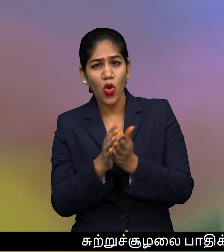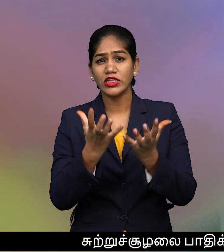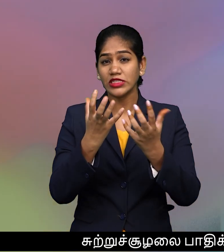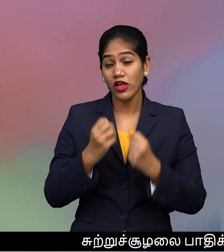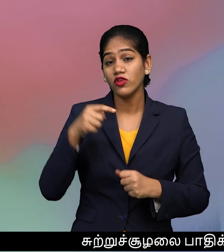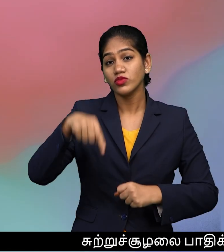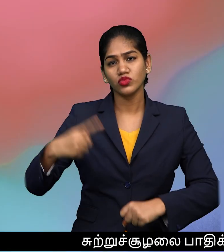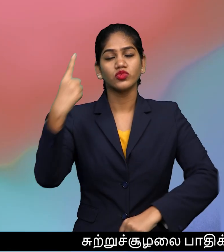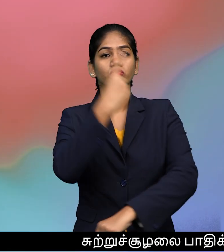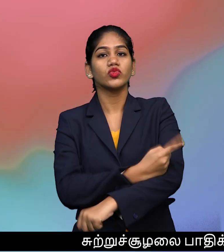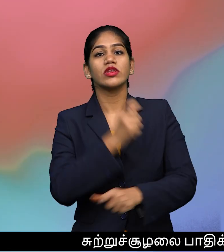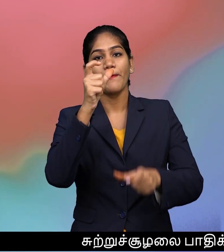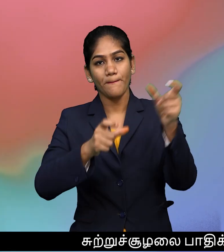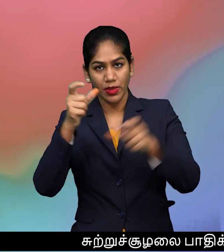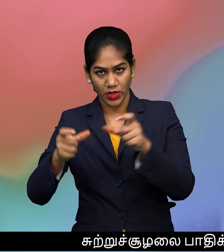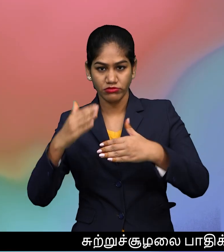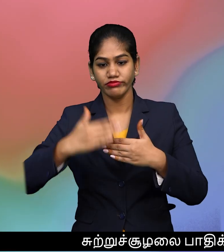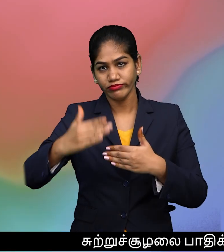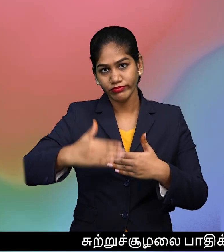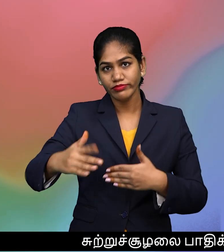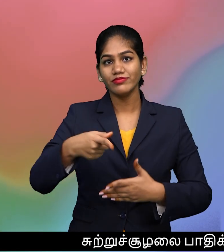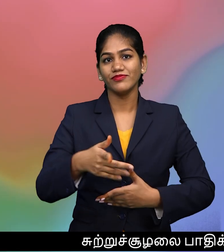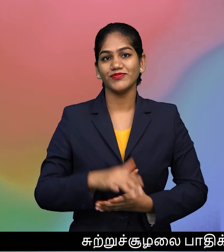சுற்றுச்சூழலை பாதிக்காத ஒரு தேசத்தின் வளர்ச்சி இது.